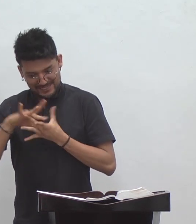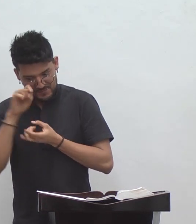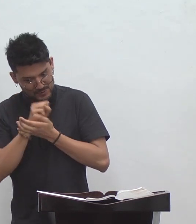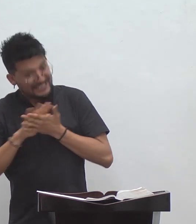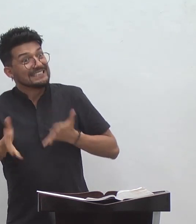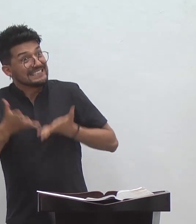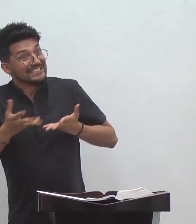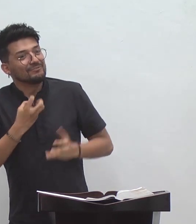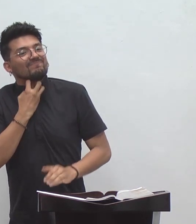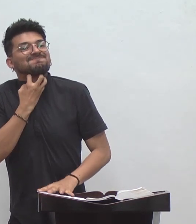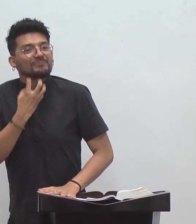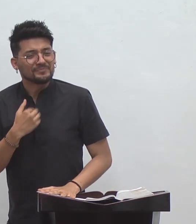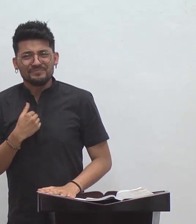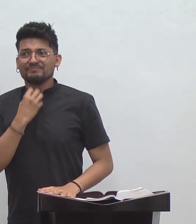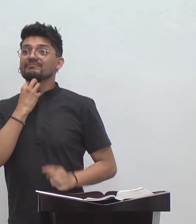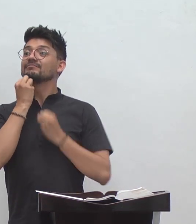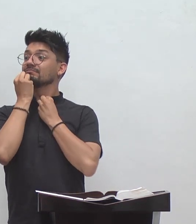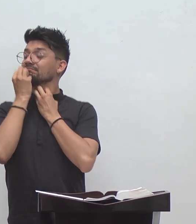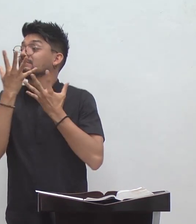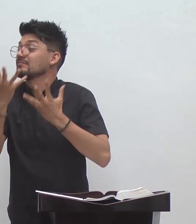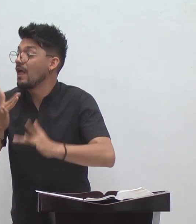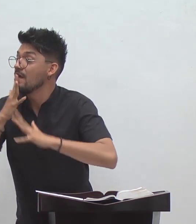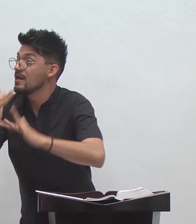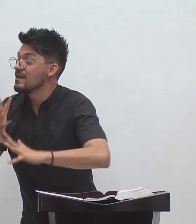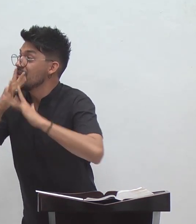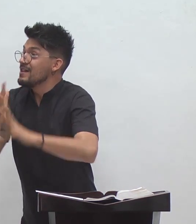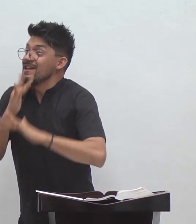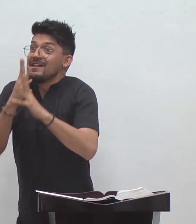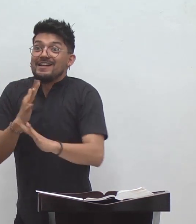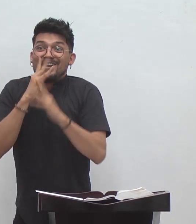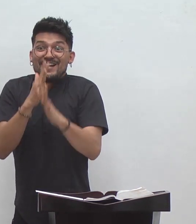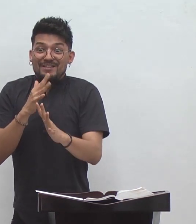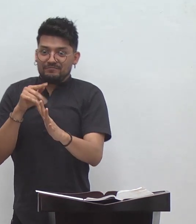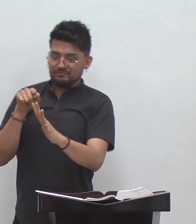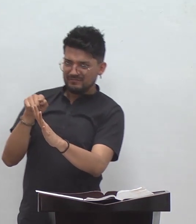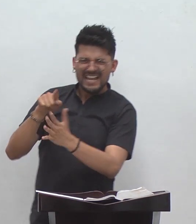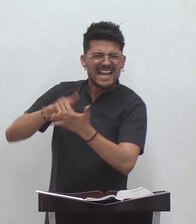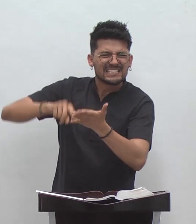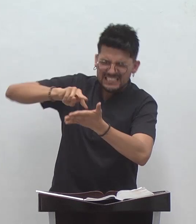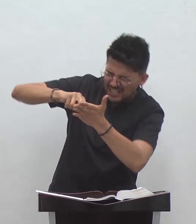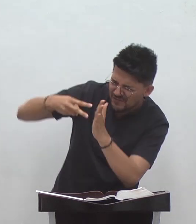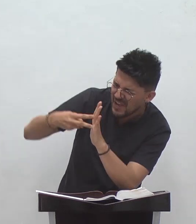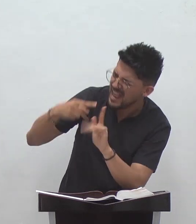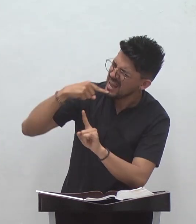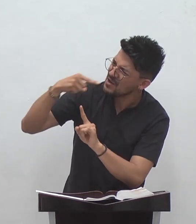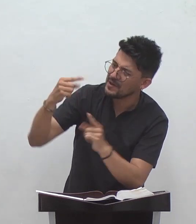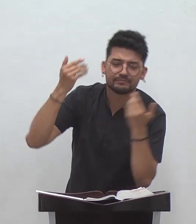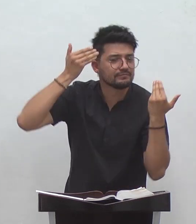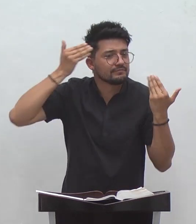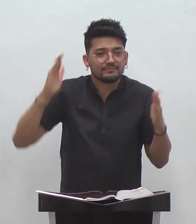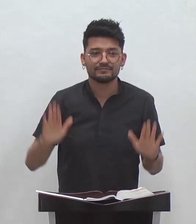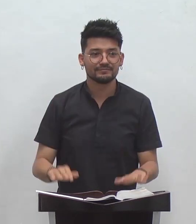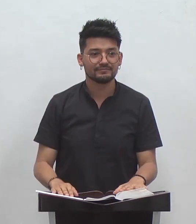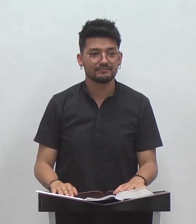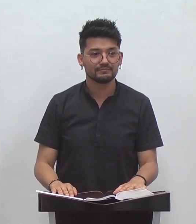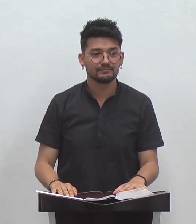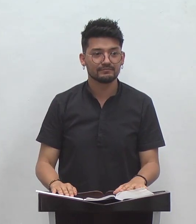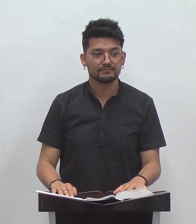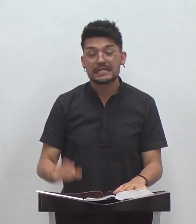no lo hagas, no lo hagas, pero mi espíritu decía sí, hasta que empecé a gritar y a hablar en lenguas. ¿Qué significaba? Yo no tenía